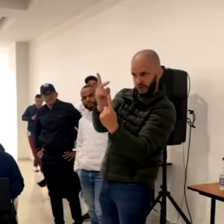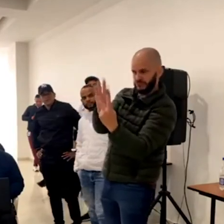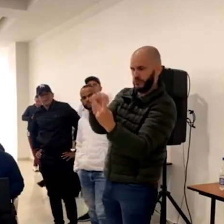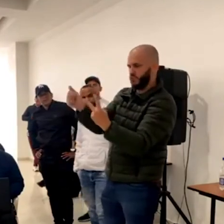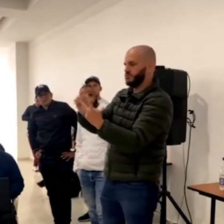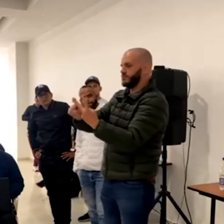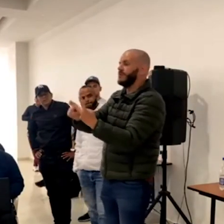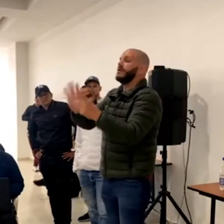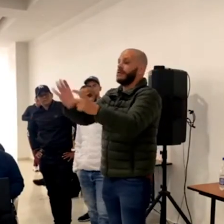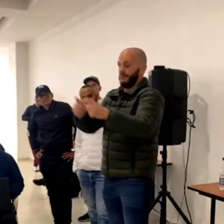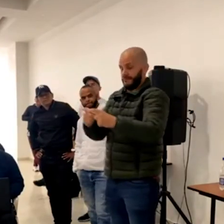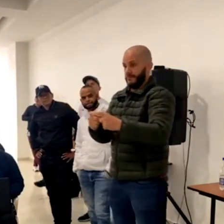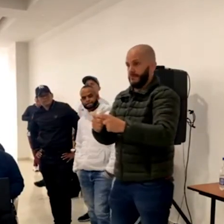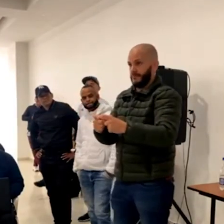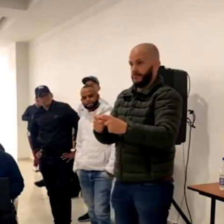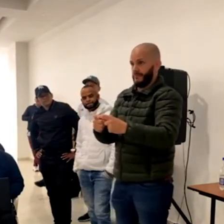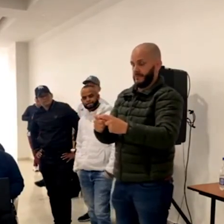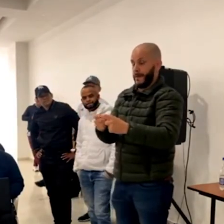y